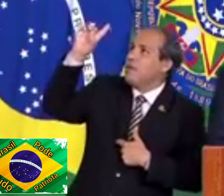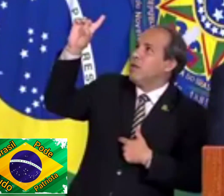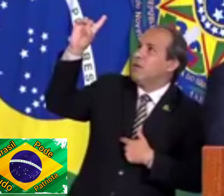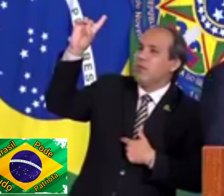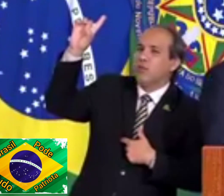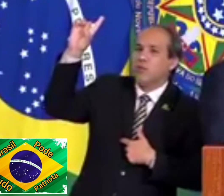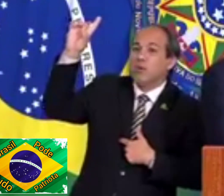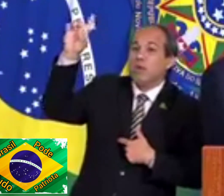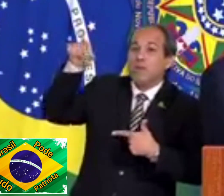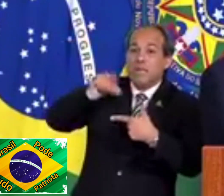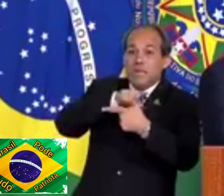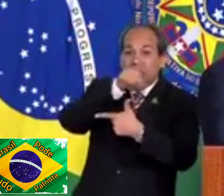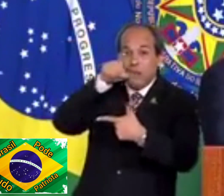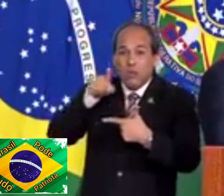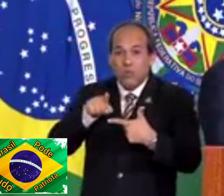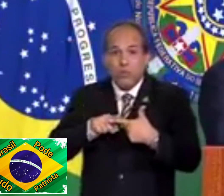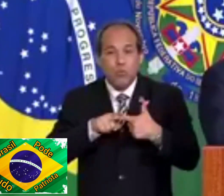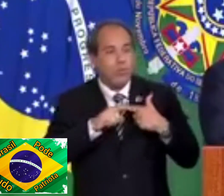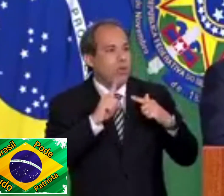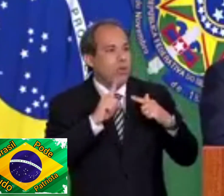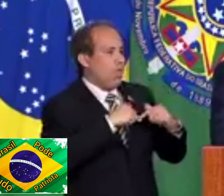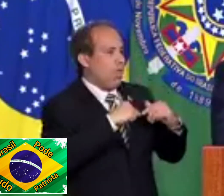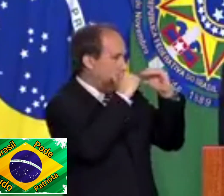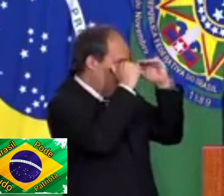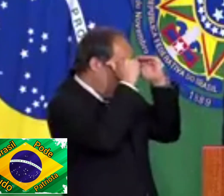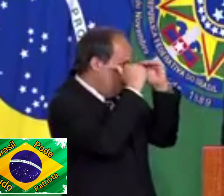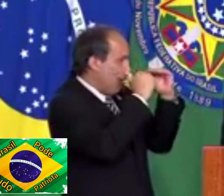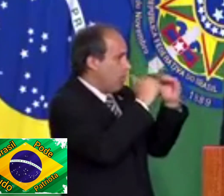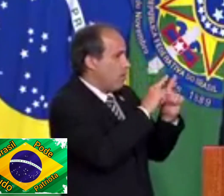Num segundo plano, respeitosamente, aqui na Terra,